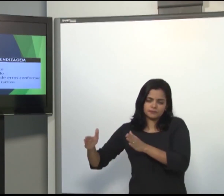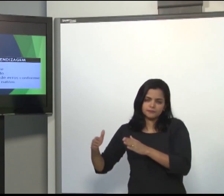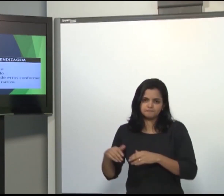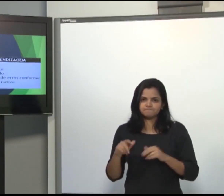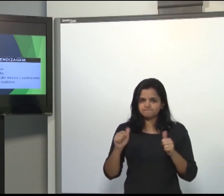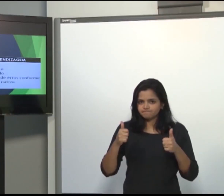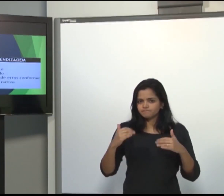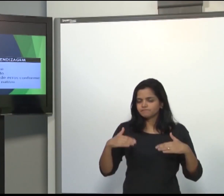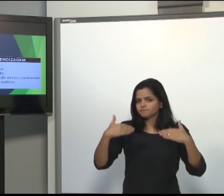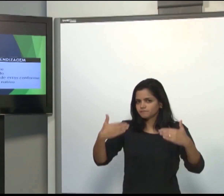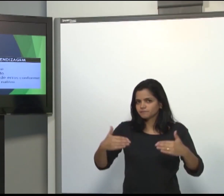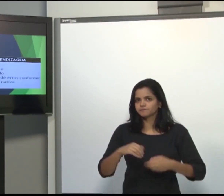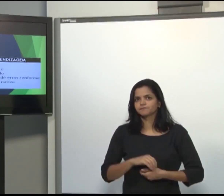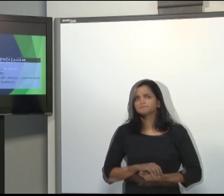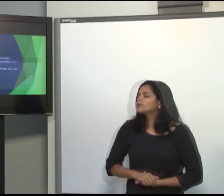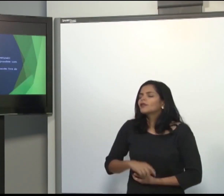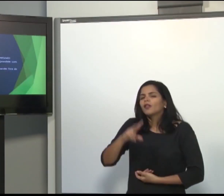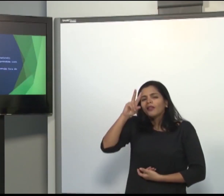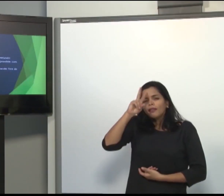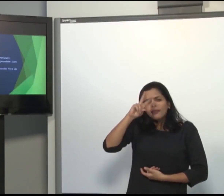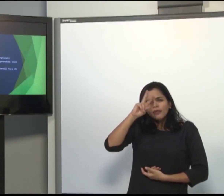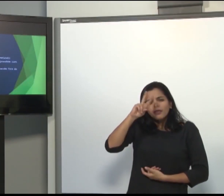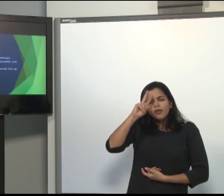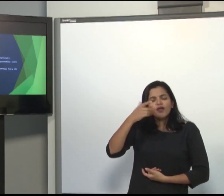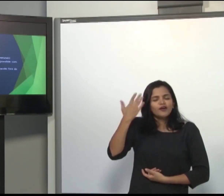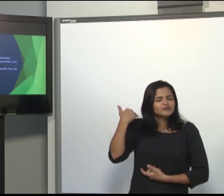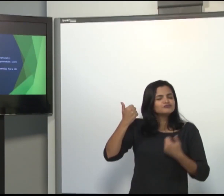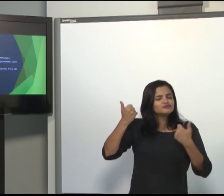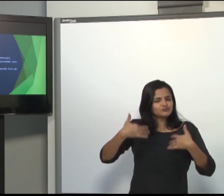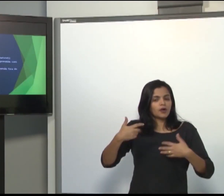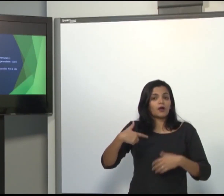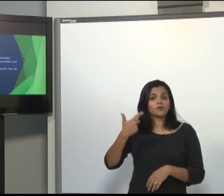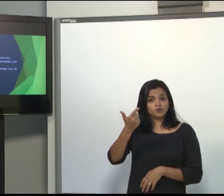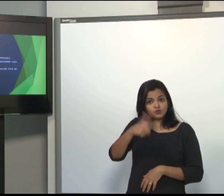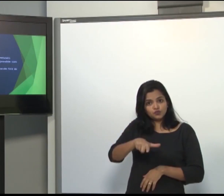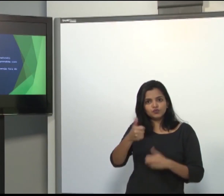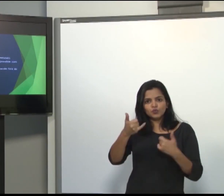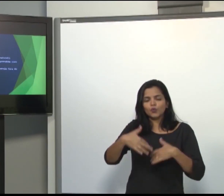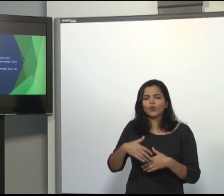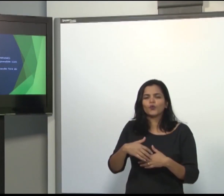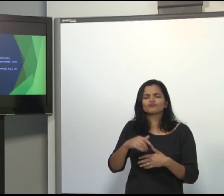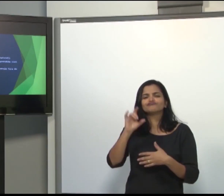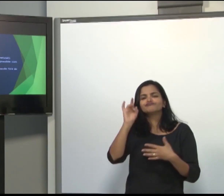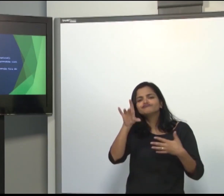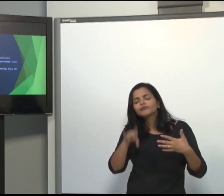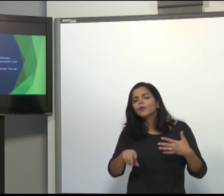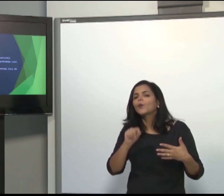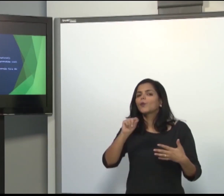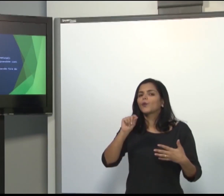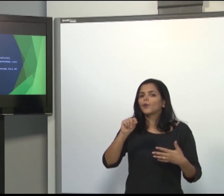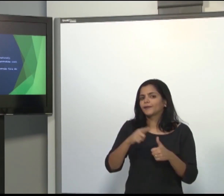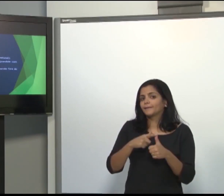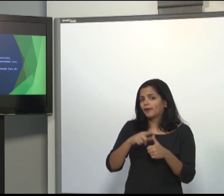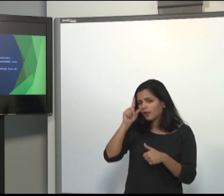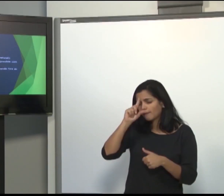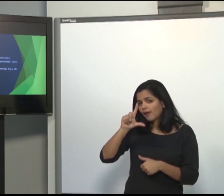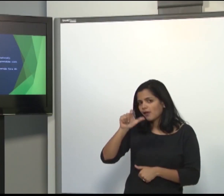Vamos. Então, já falei também, vocês já se lembram, sobre a primeira língua, a L1,